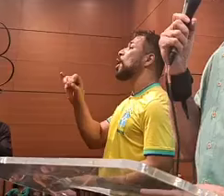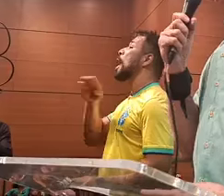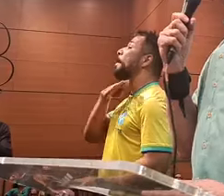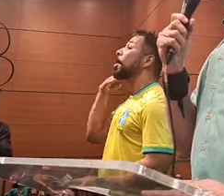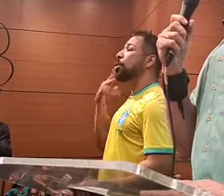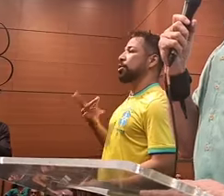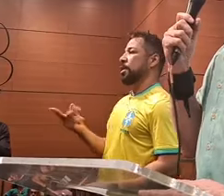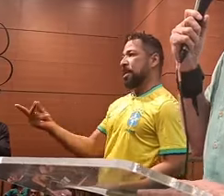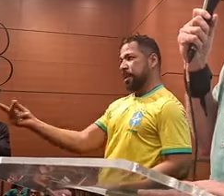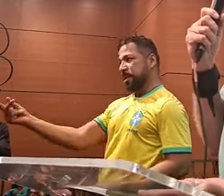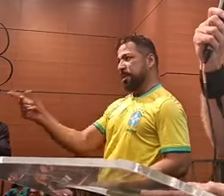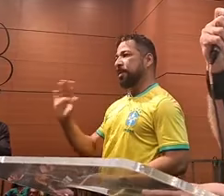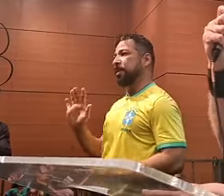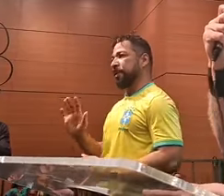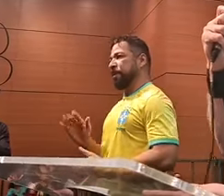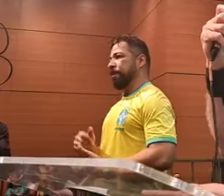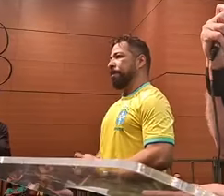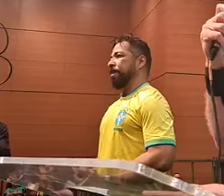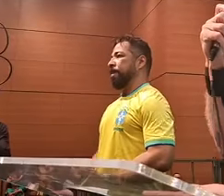morte eterna.